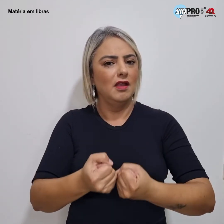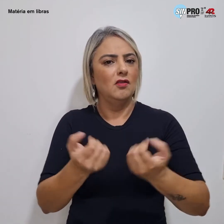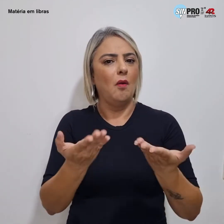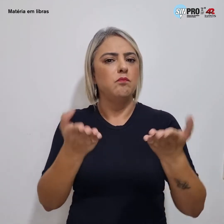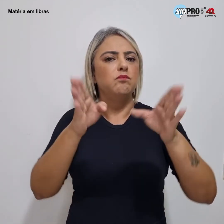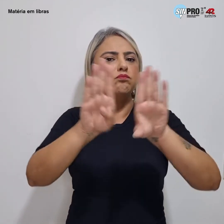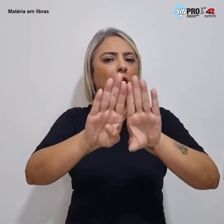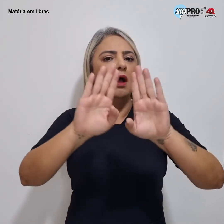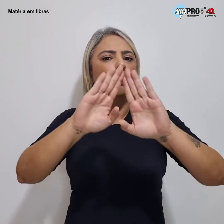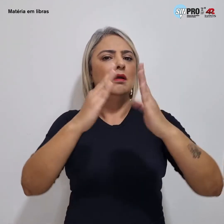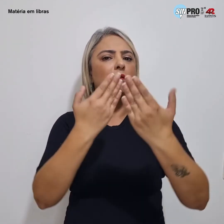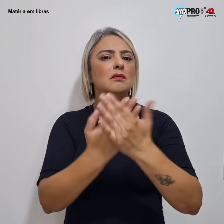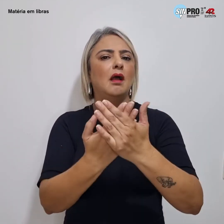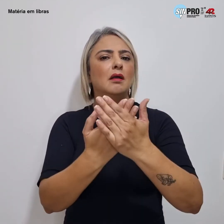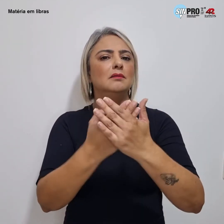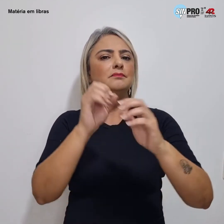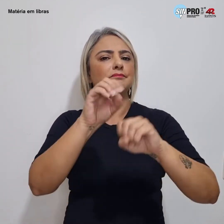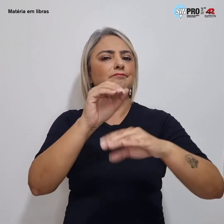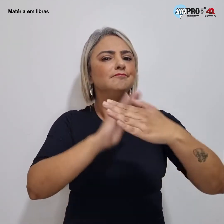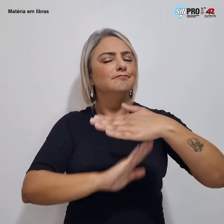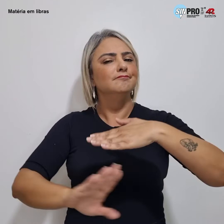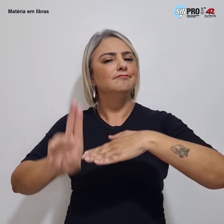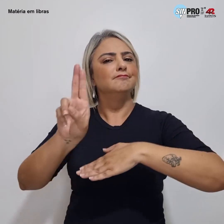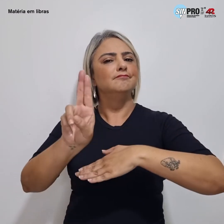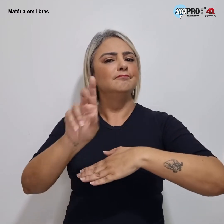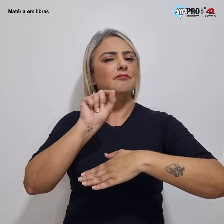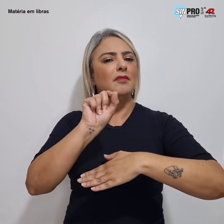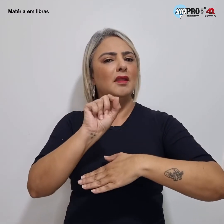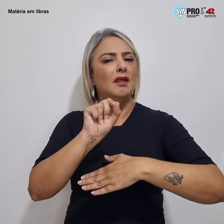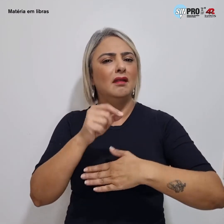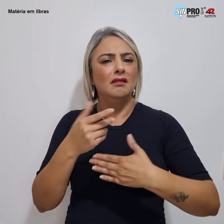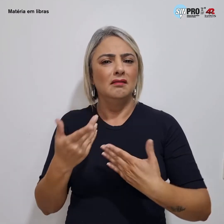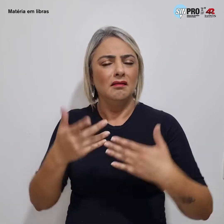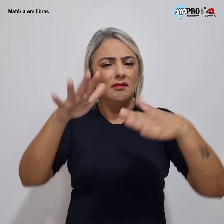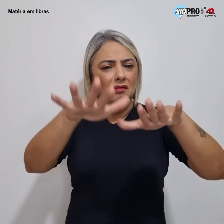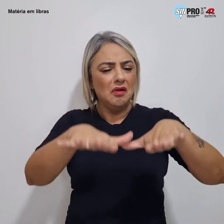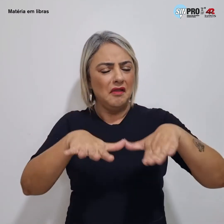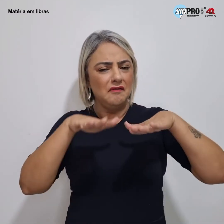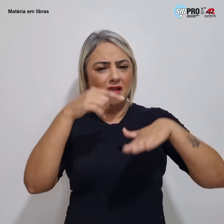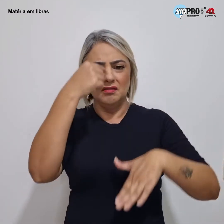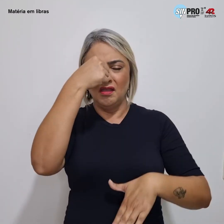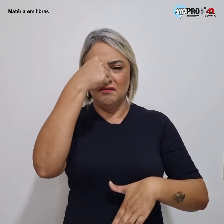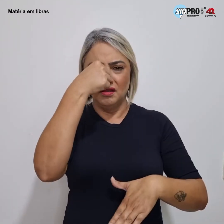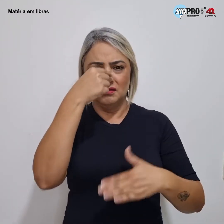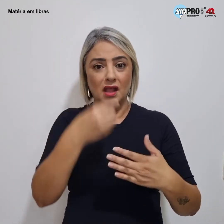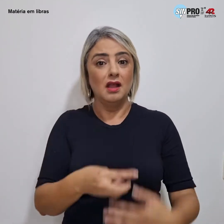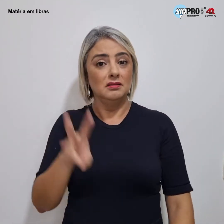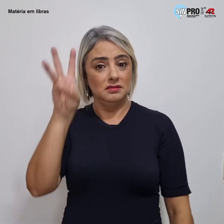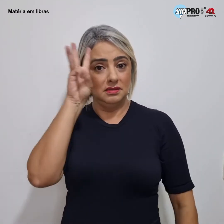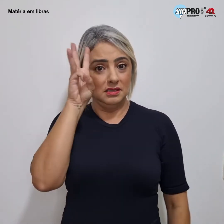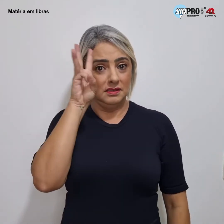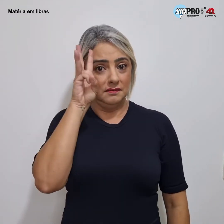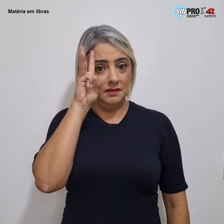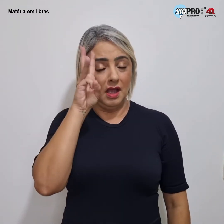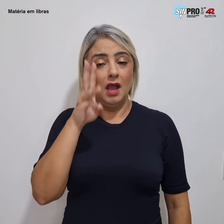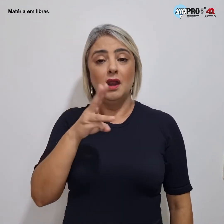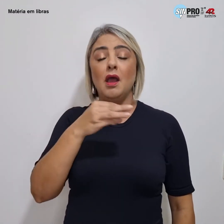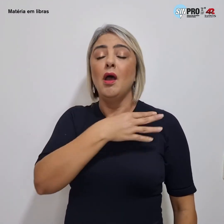o fechamento de escolas superiores. No fatídico evento evangélico dessa terça,